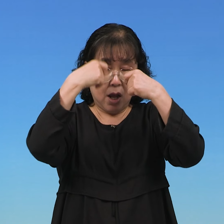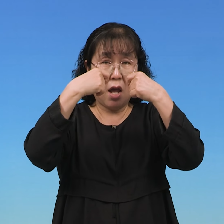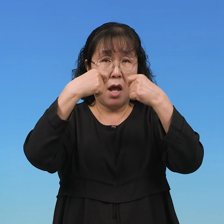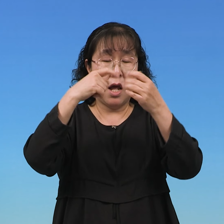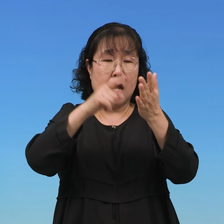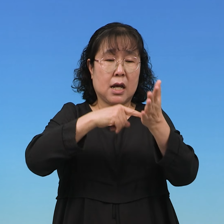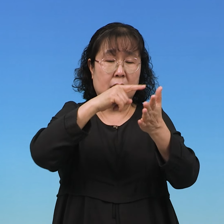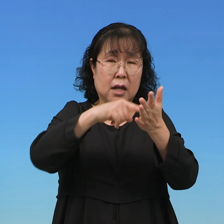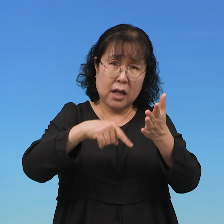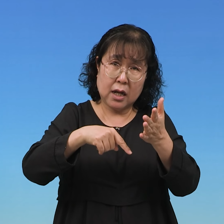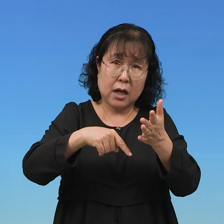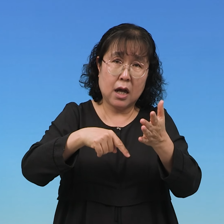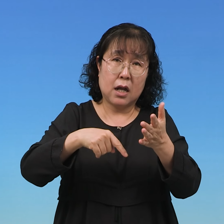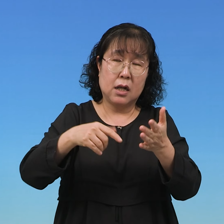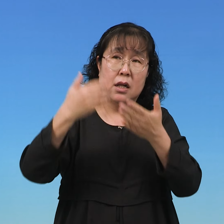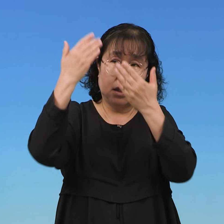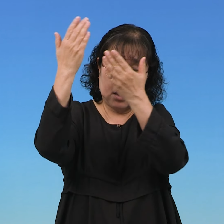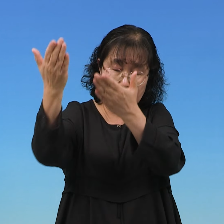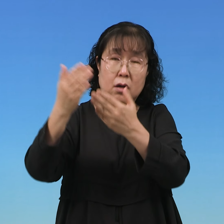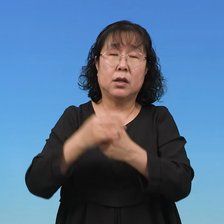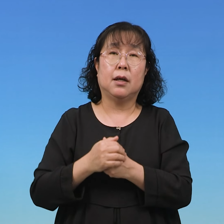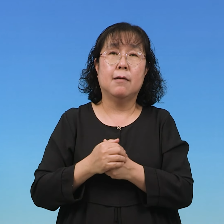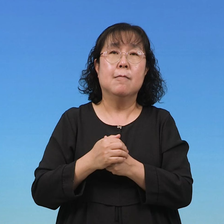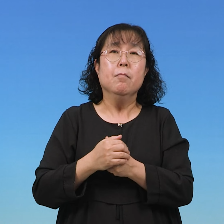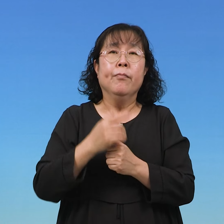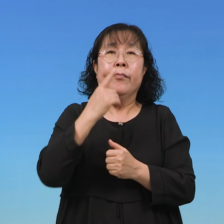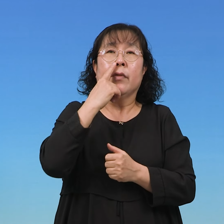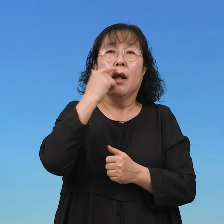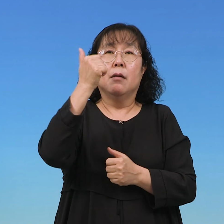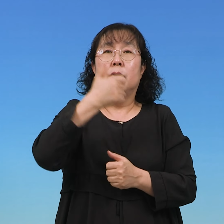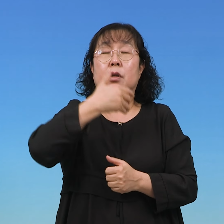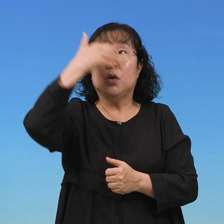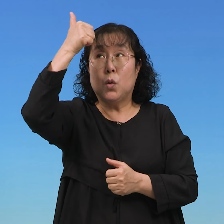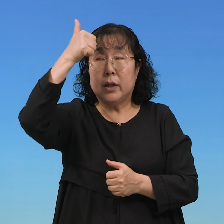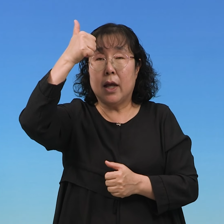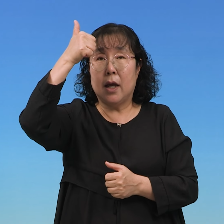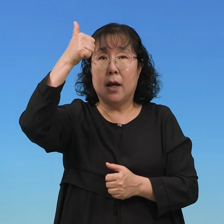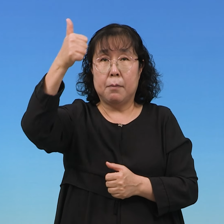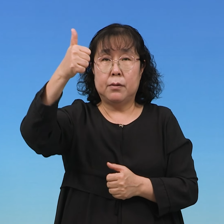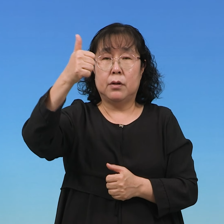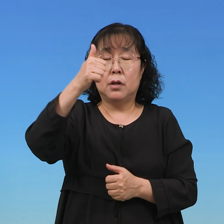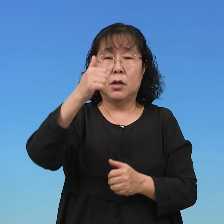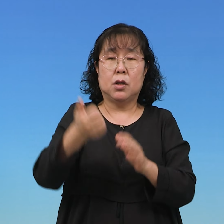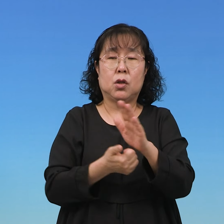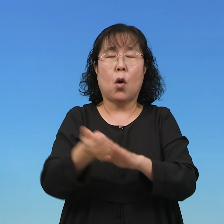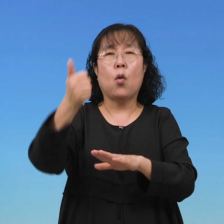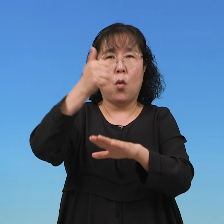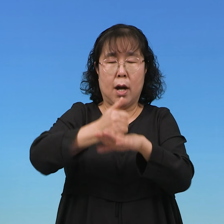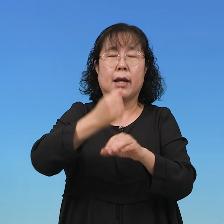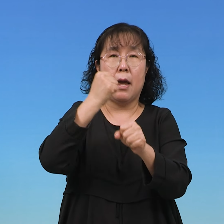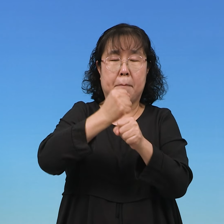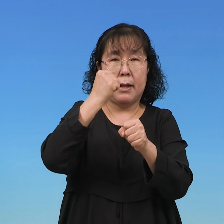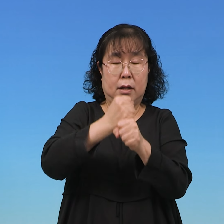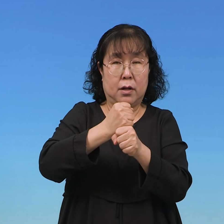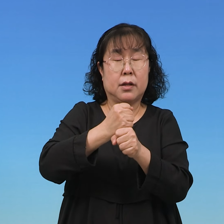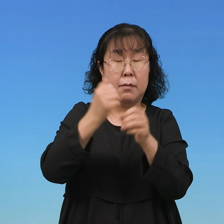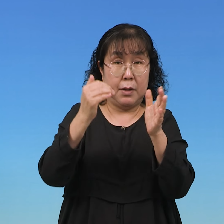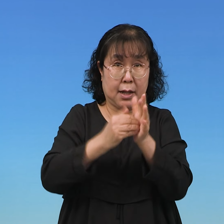대가지불이 그 아들 요셉을 기어이 꿈꾸는 아들로 만들 수 있었다고